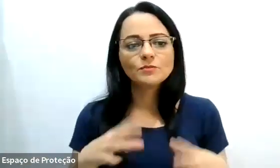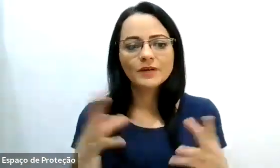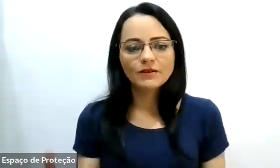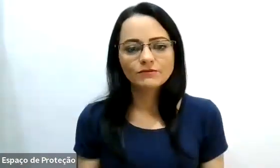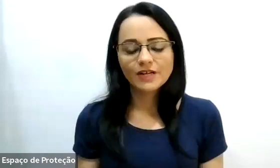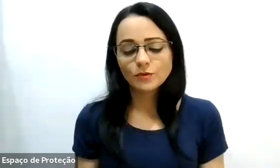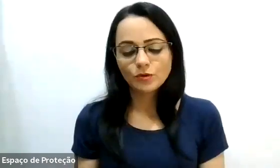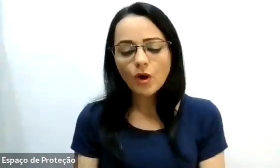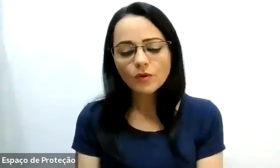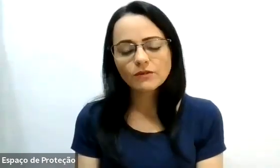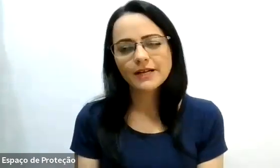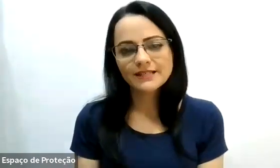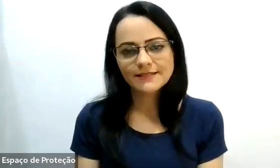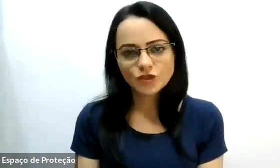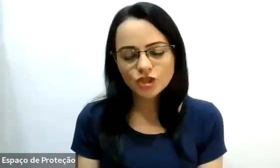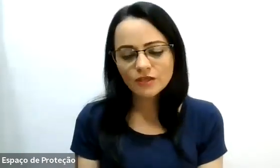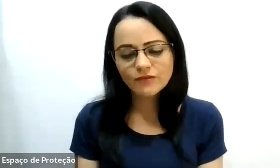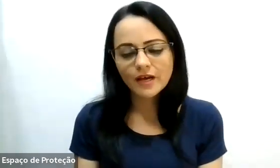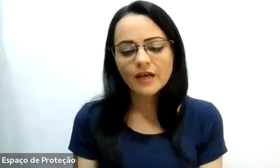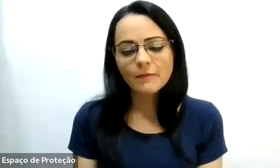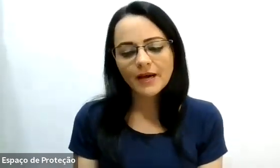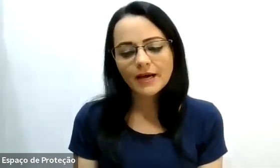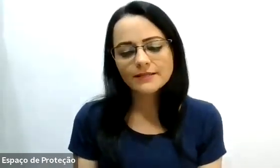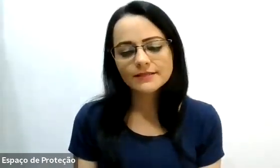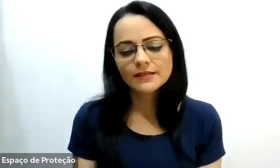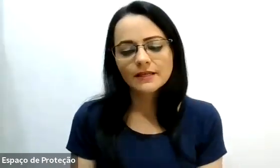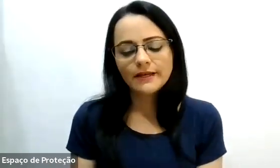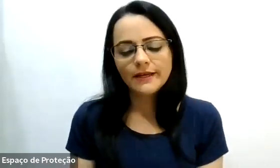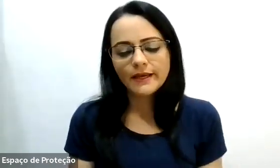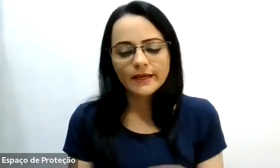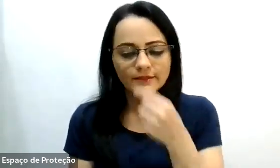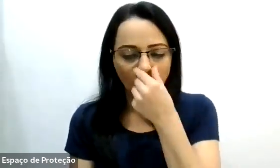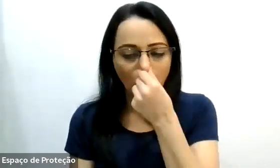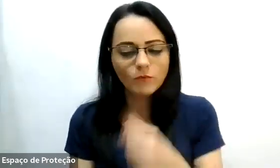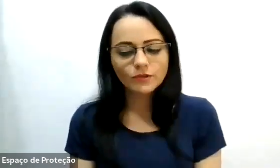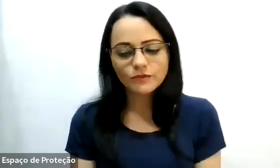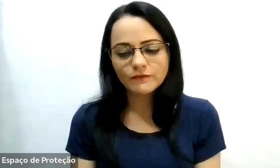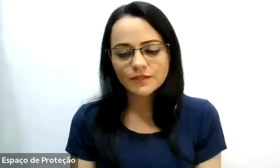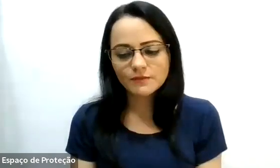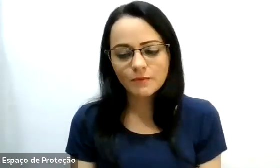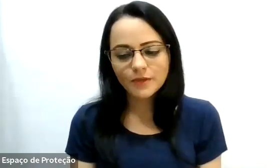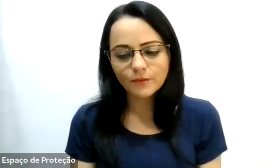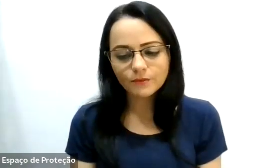para a aula não ficar muito longa, não ficar cansativa, mas se ficou alguma dúvida, vocês me